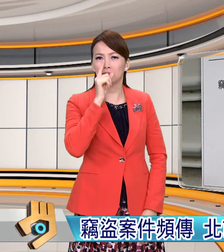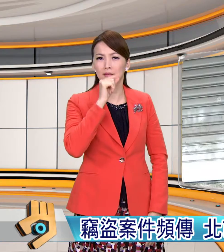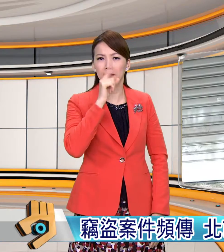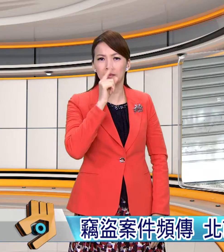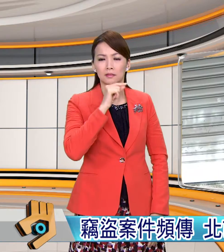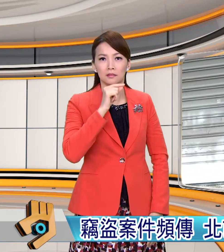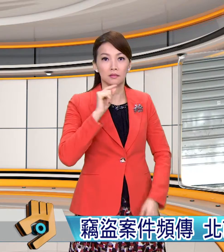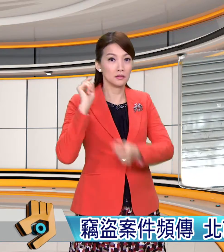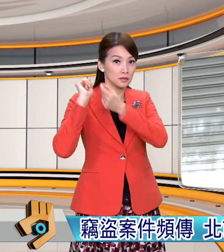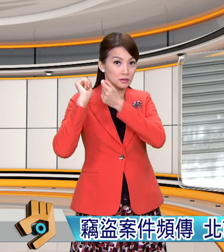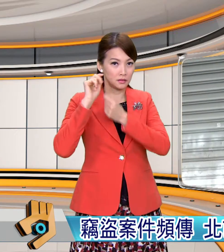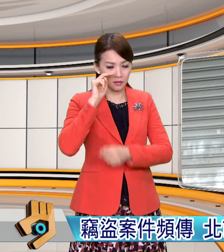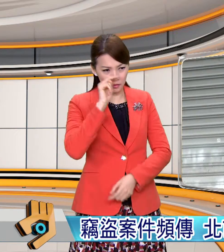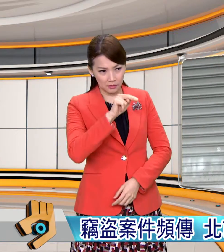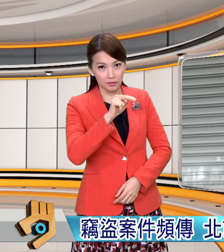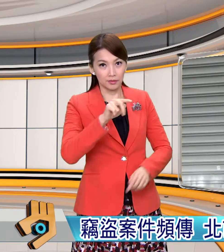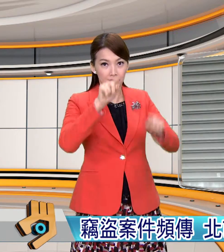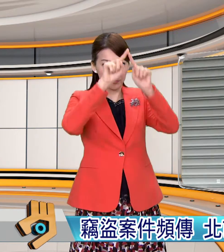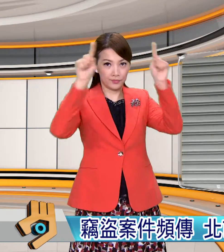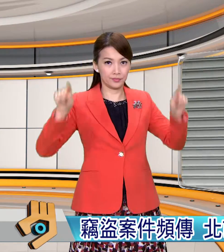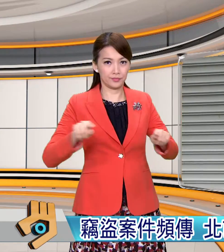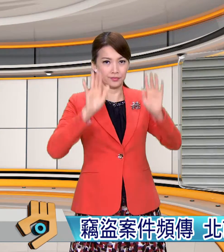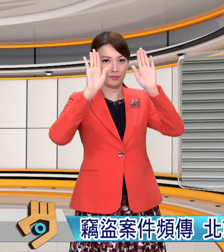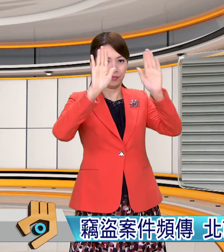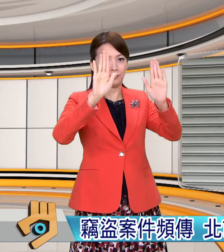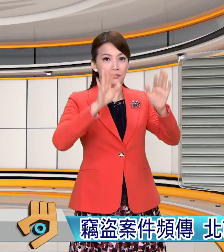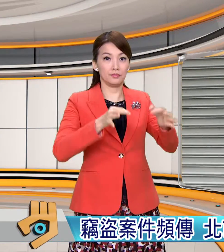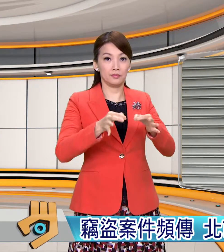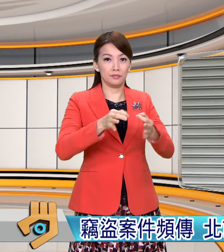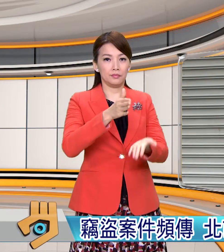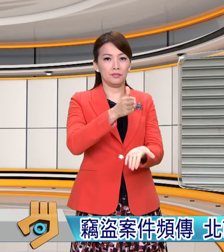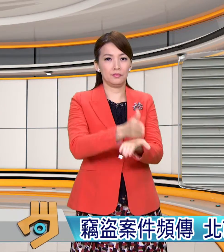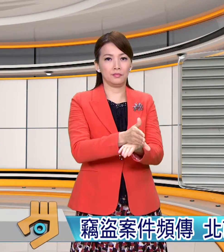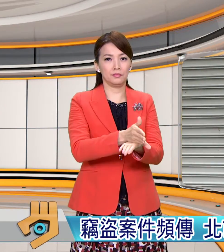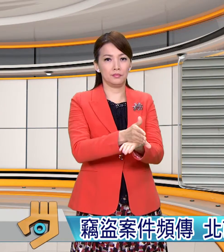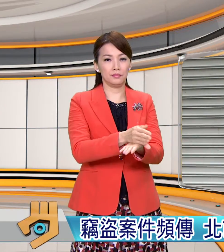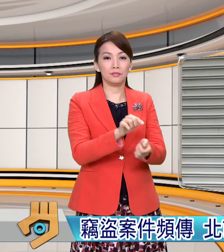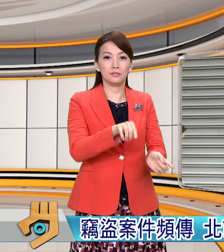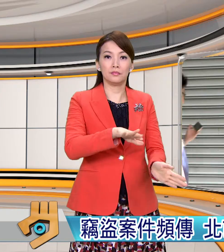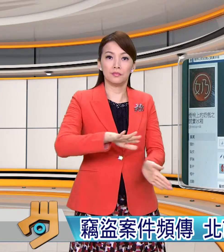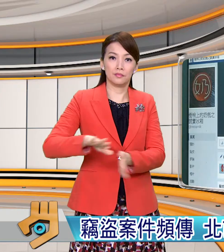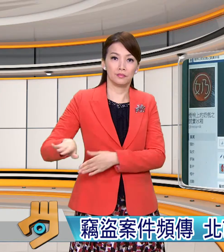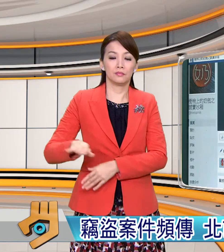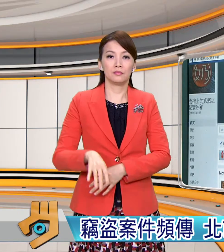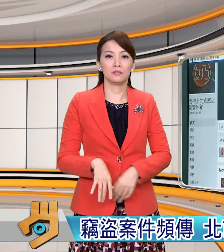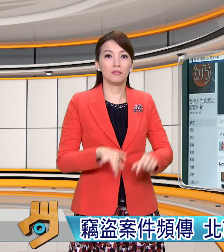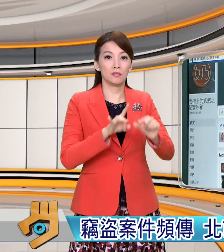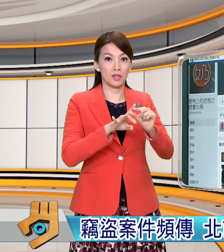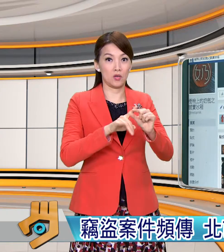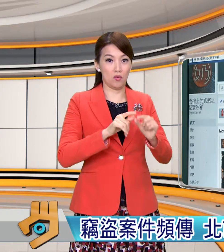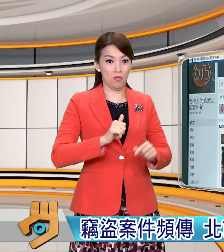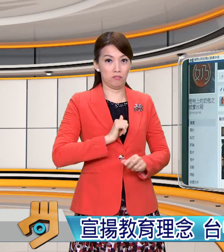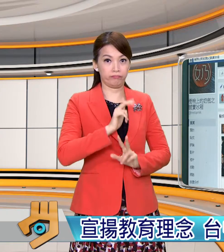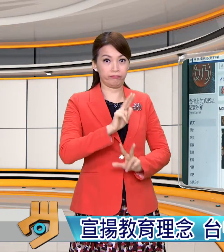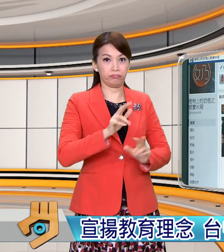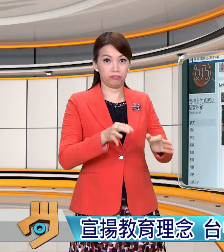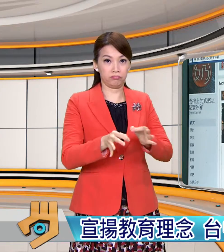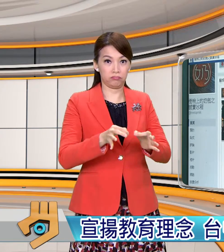最近就看到店家贴出了停业公告，而台中的诚实商店也有多